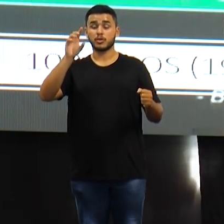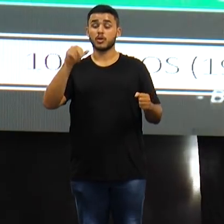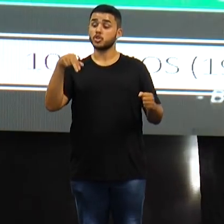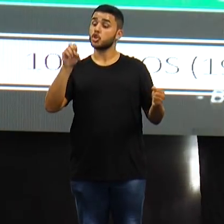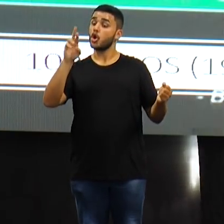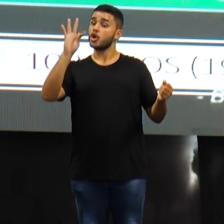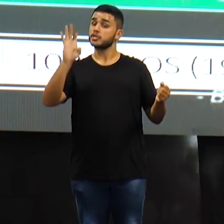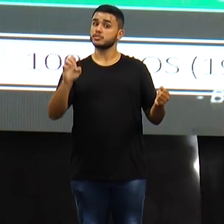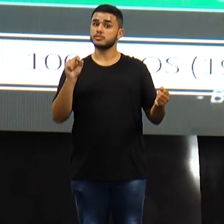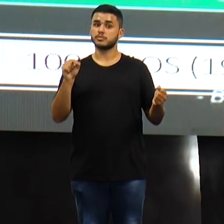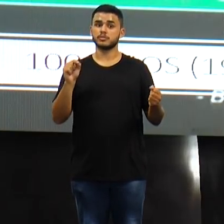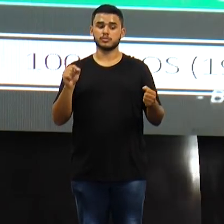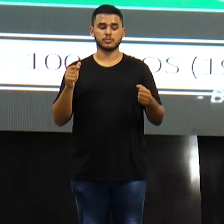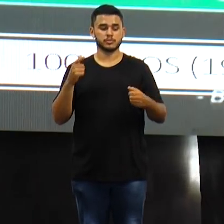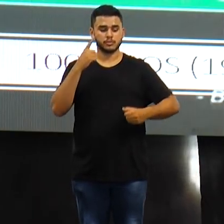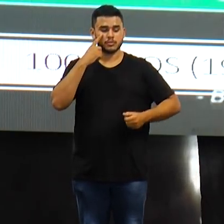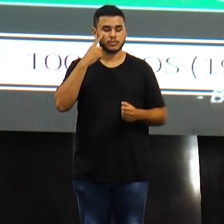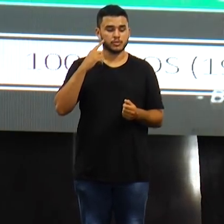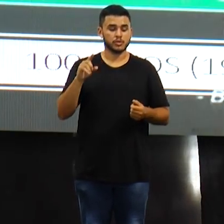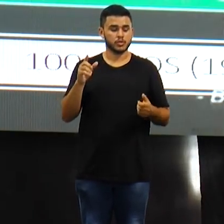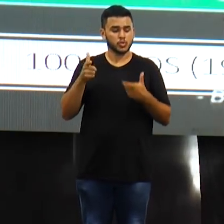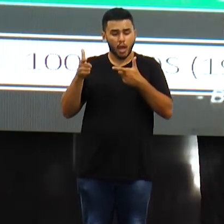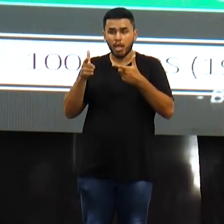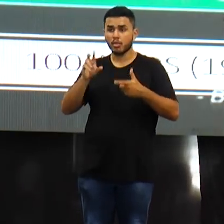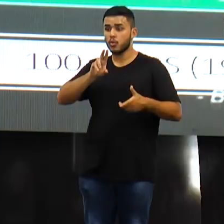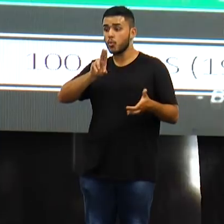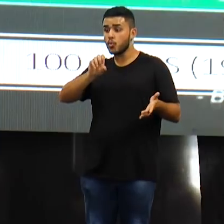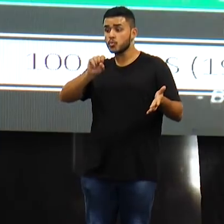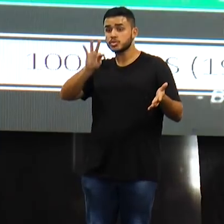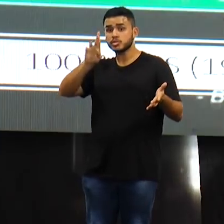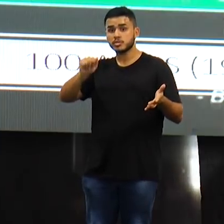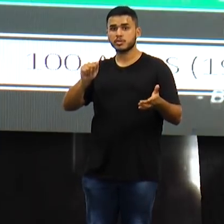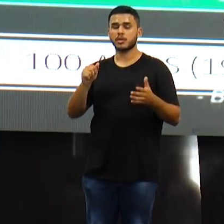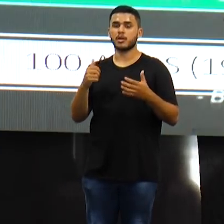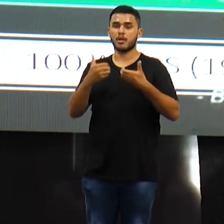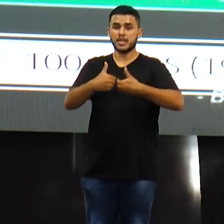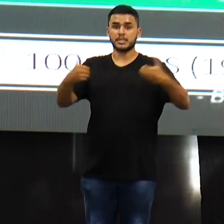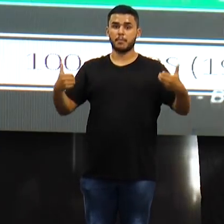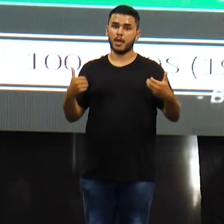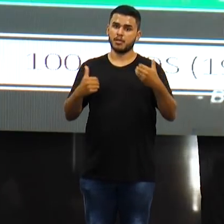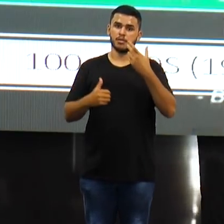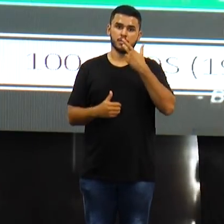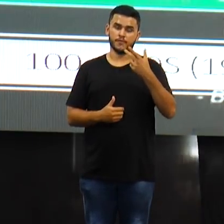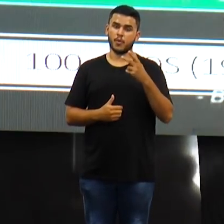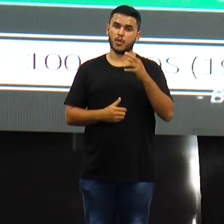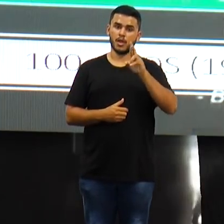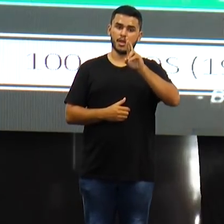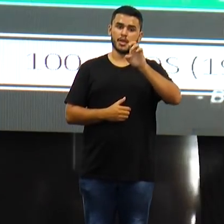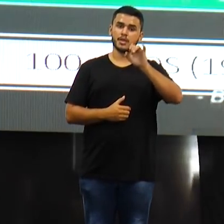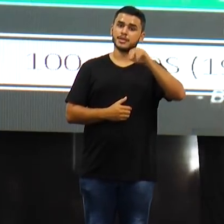Irlanda do Norte, chamada de Ulster, ele se separe do Reino Unido e seja